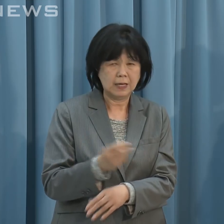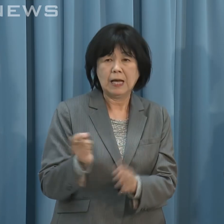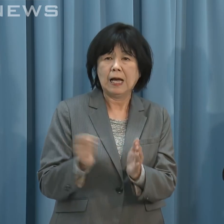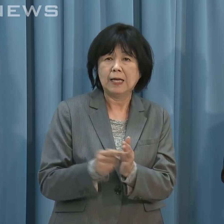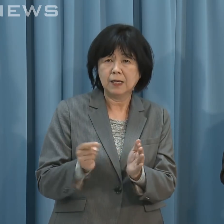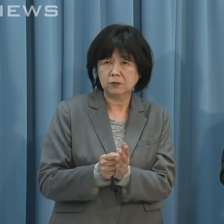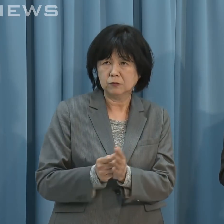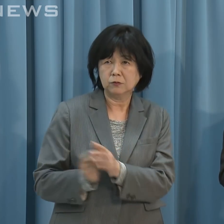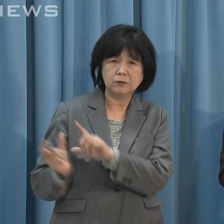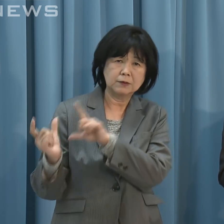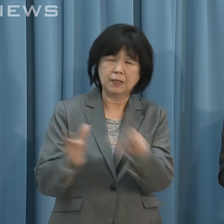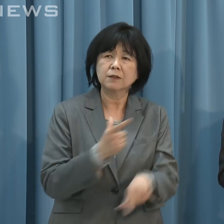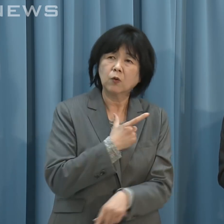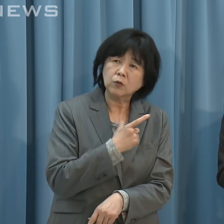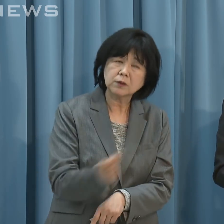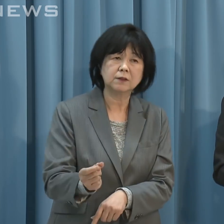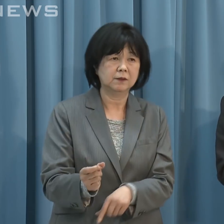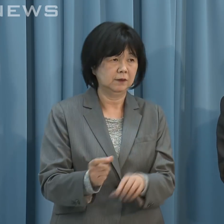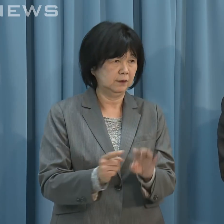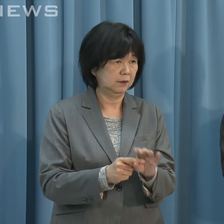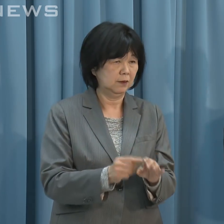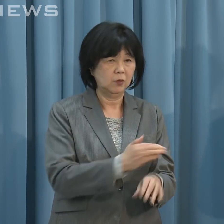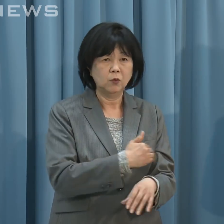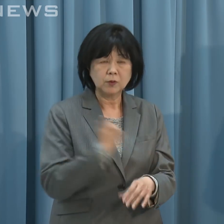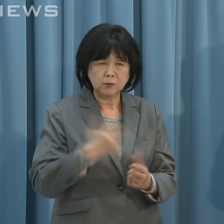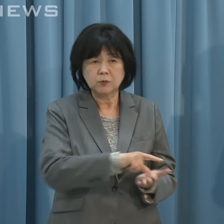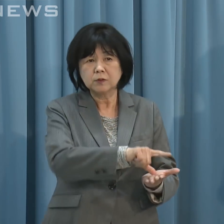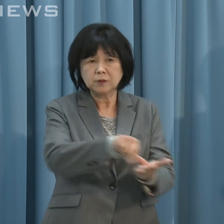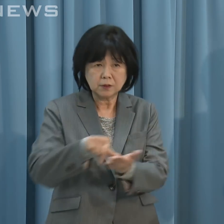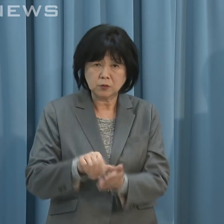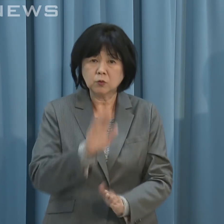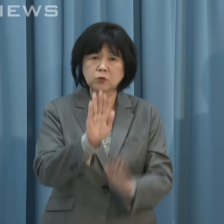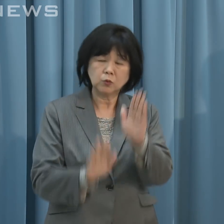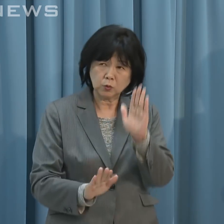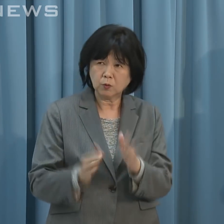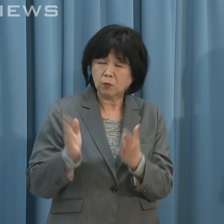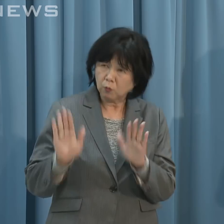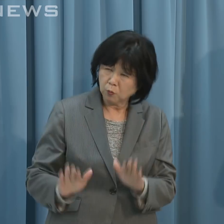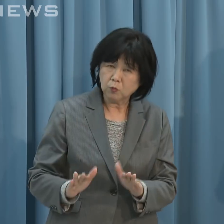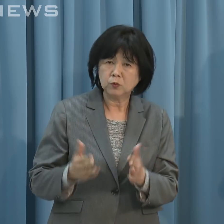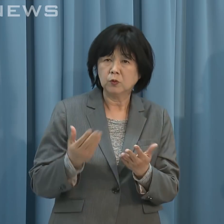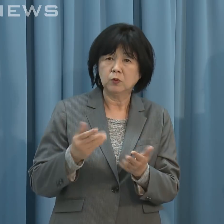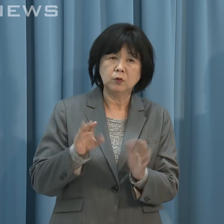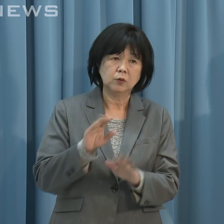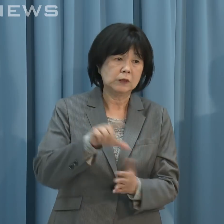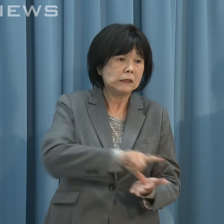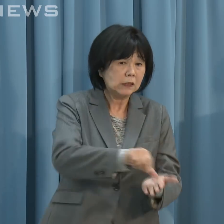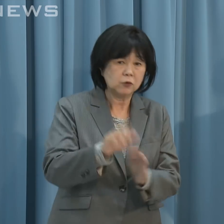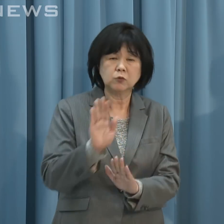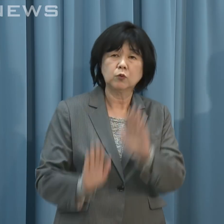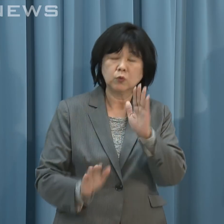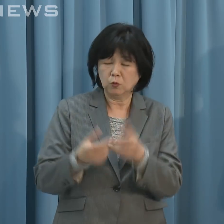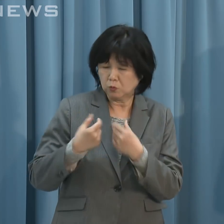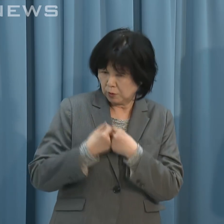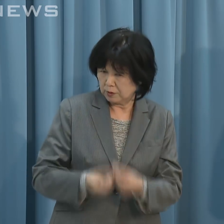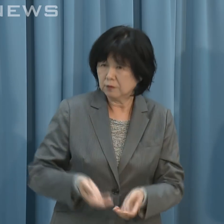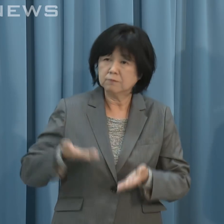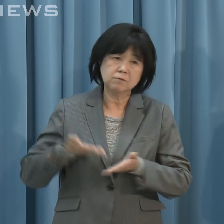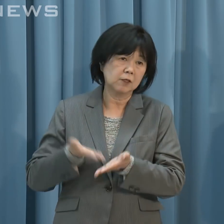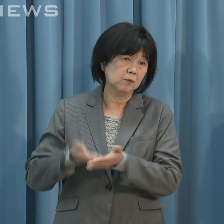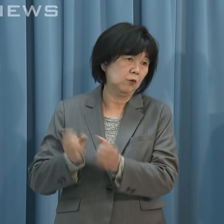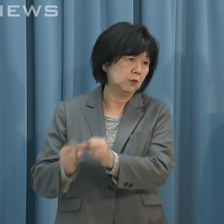く出していただきたいと。で、私どもの地域はこういう状況になっています。地域の実情を詳しくご説明をし